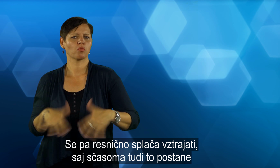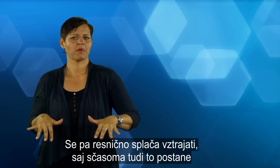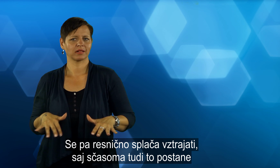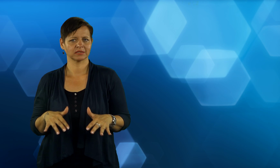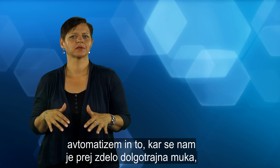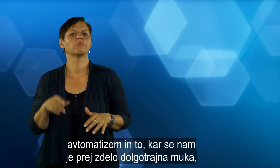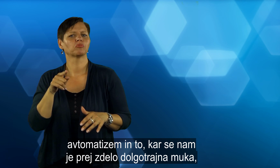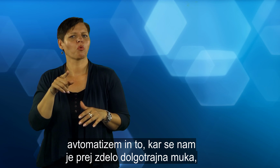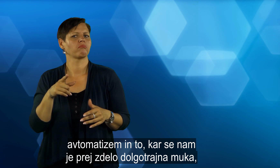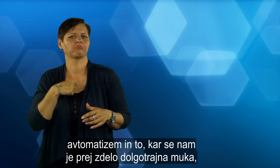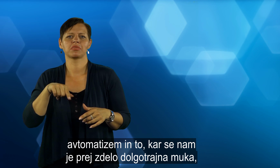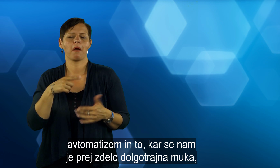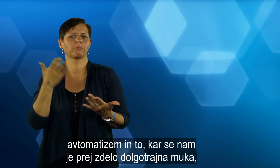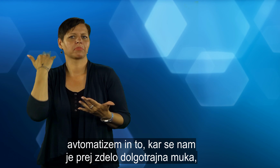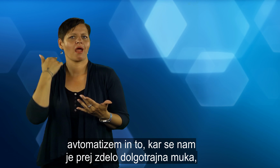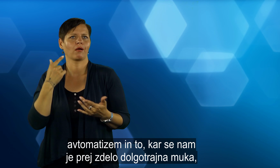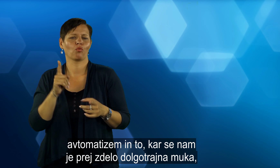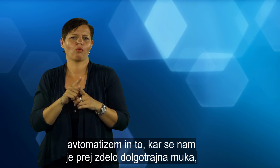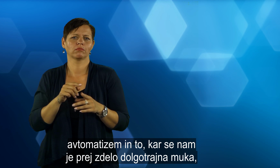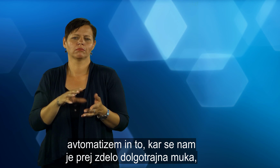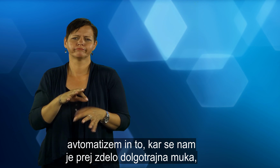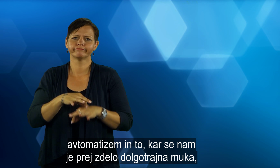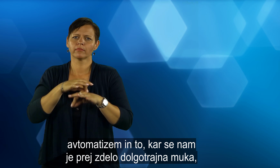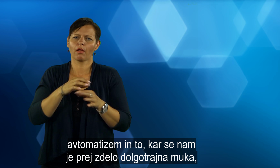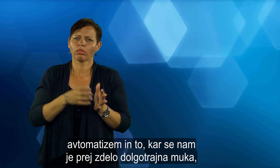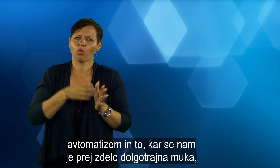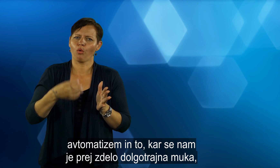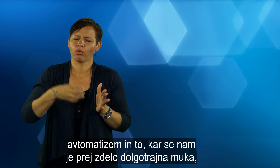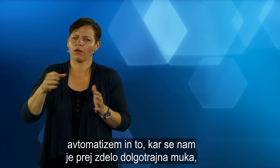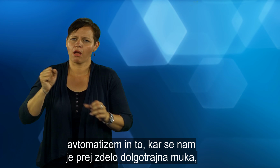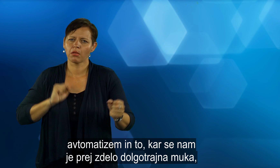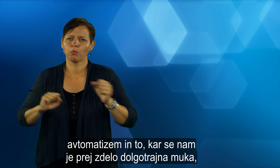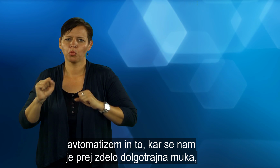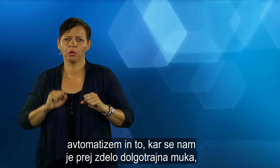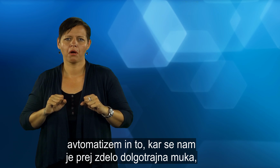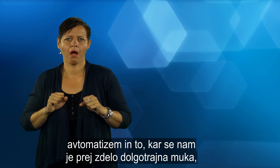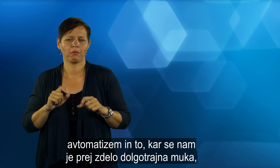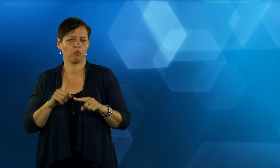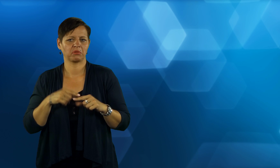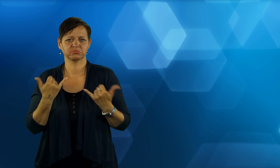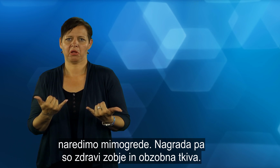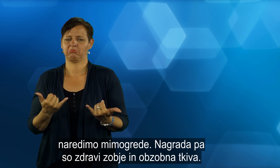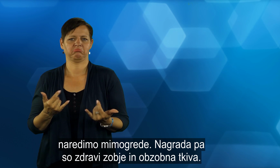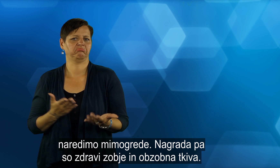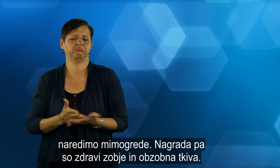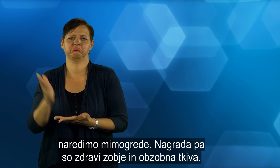avtomatizem in to, kar se nam je prej zdela dolgotrajna muka, naredimo mimogrede.